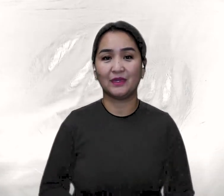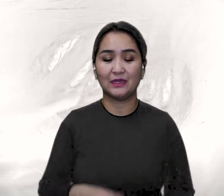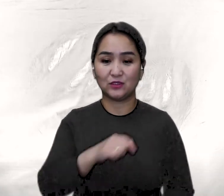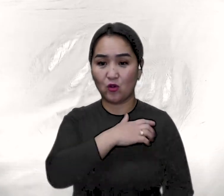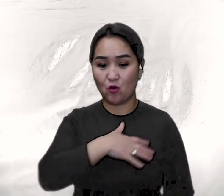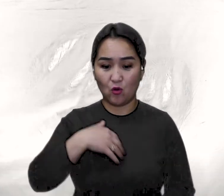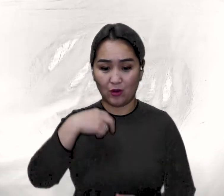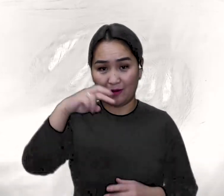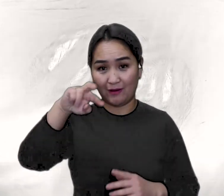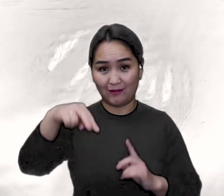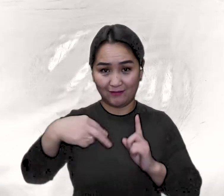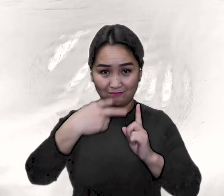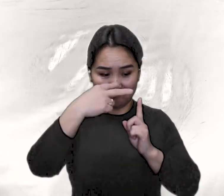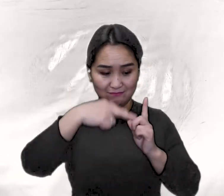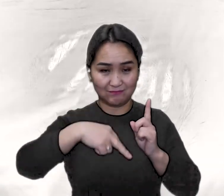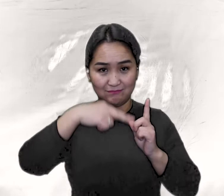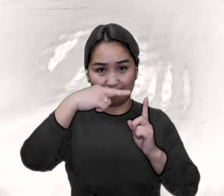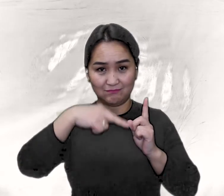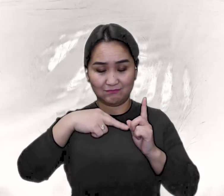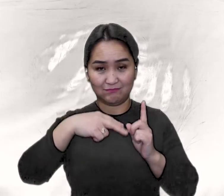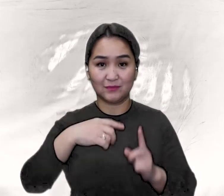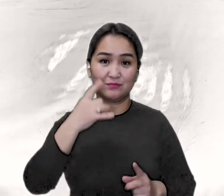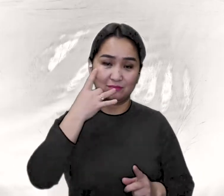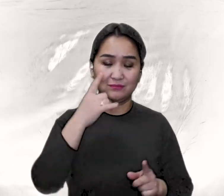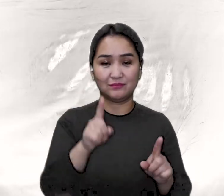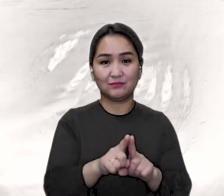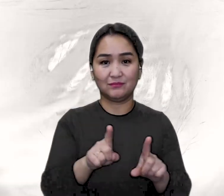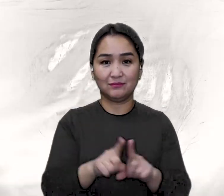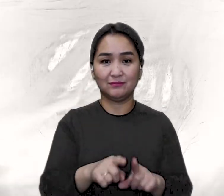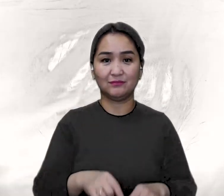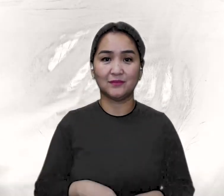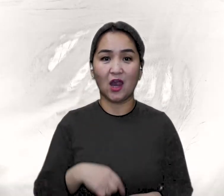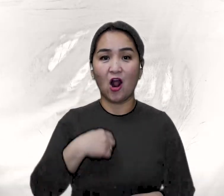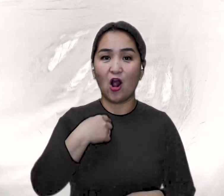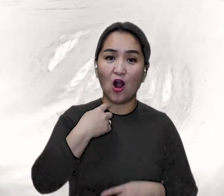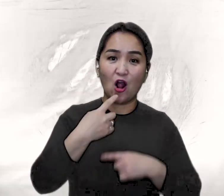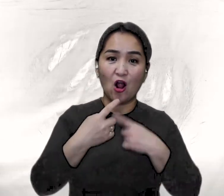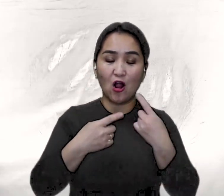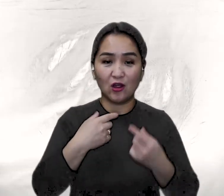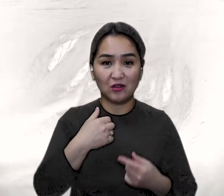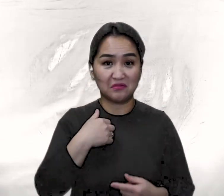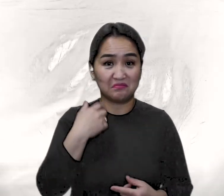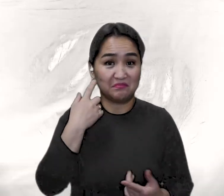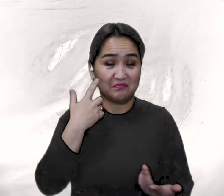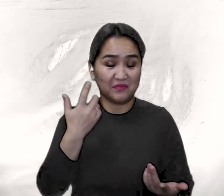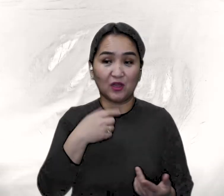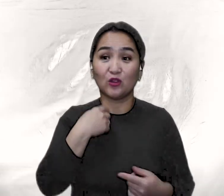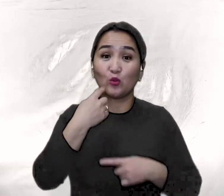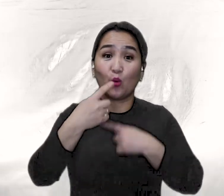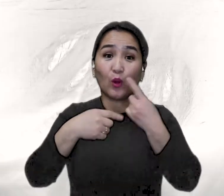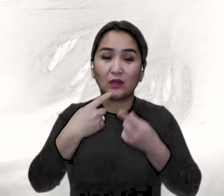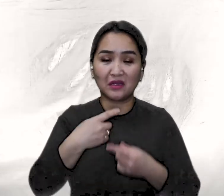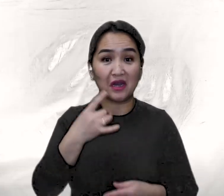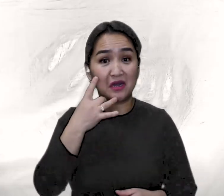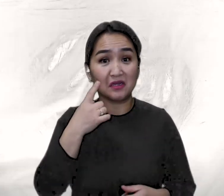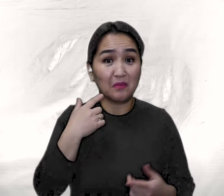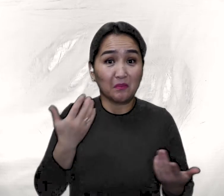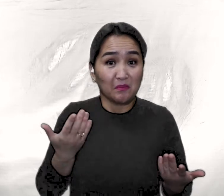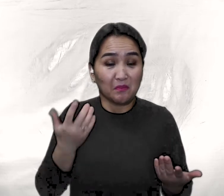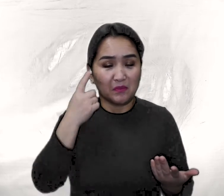Гаднах төрх байдлаараа гайгүй юм шиг бид ш. Уусаа дуугаа явахаар хин ч мэдэхгүй дуугараад их тэгэхээр тэгэл